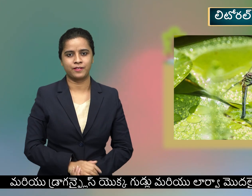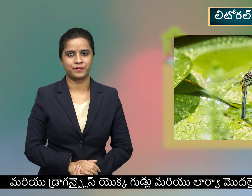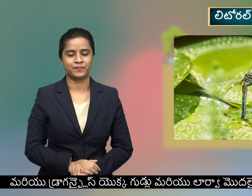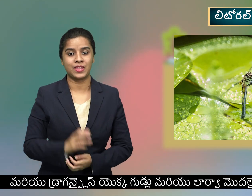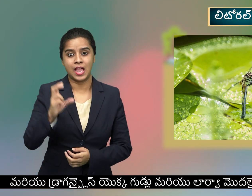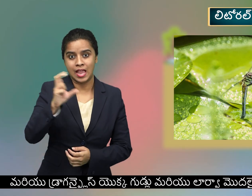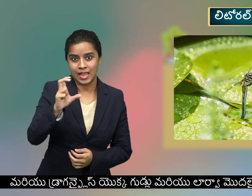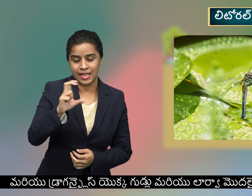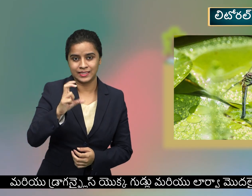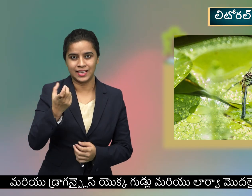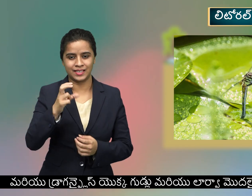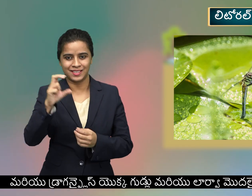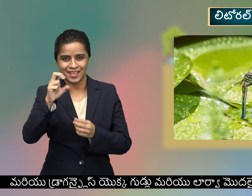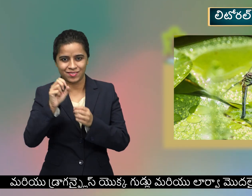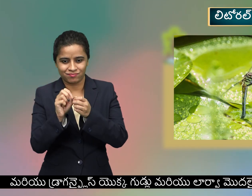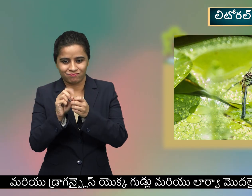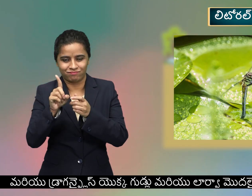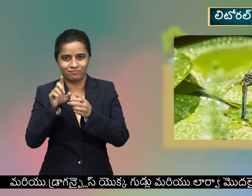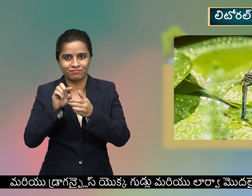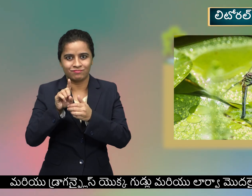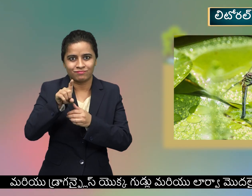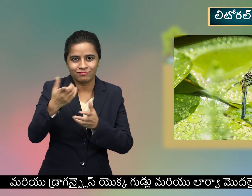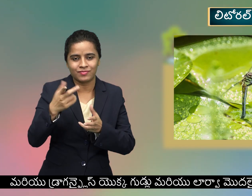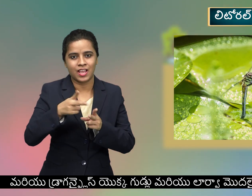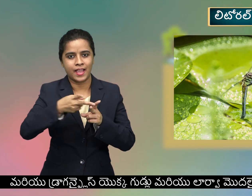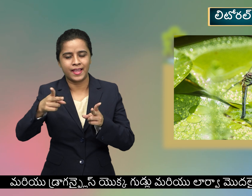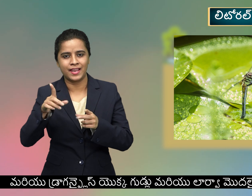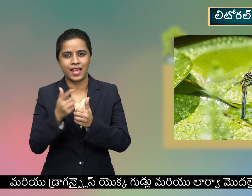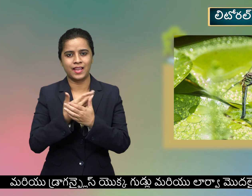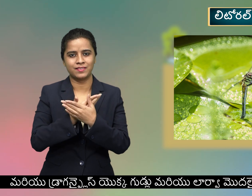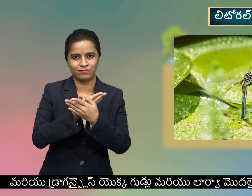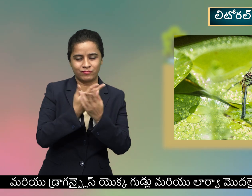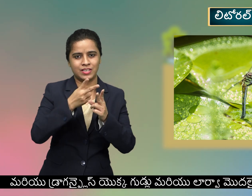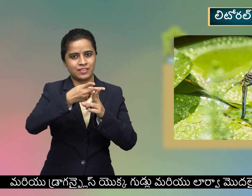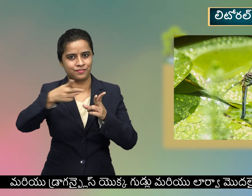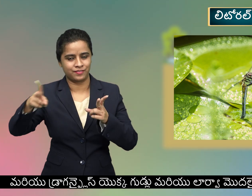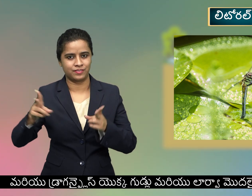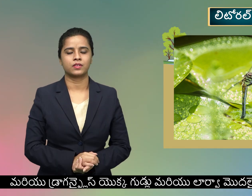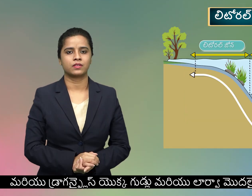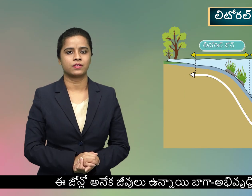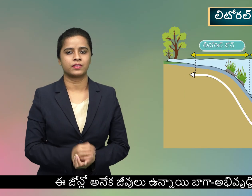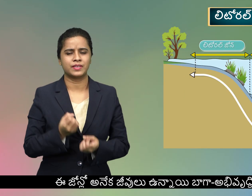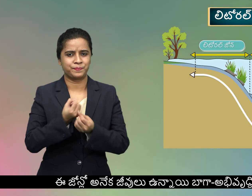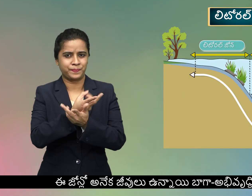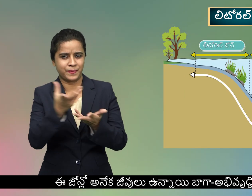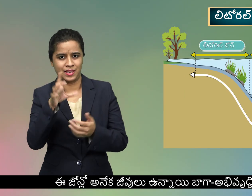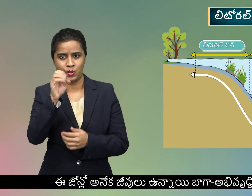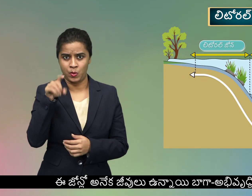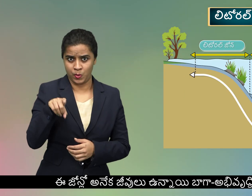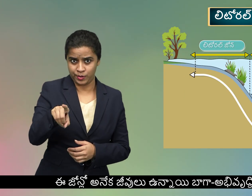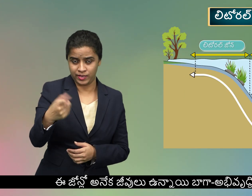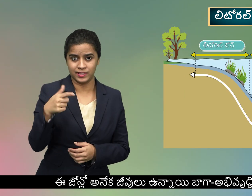మరియు డ్రాగన్ ఫ్లైస్ యొక్క గుడ్లు మరియు లార్వా మొదలైన వాటికి నిలయం. ఈ జోన్లో